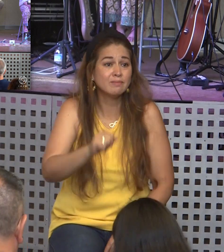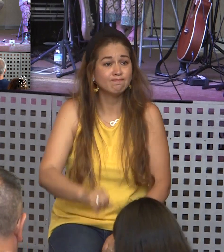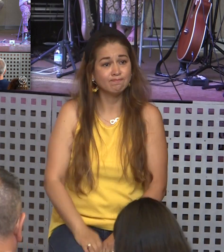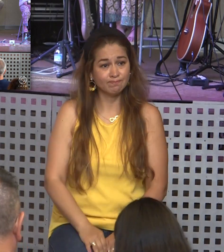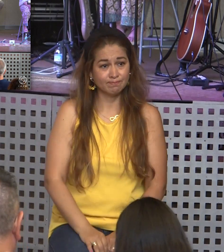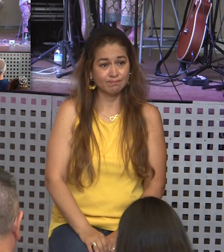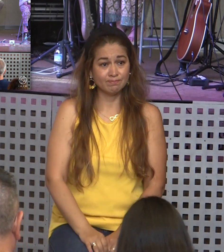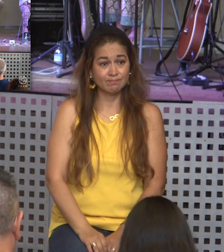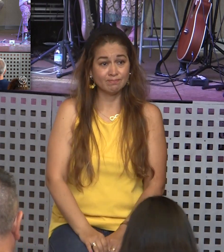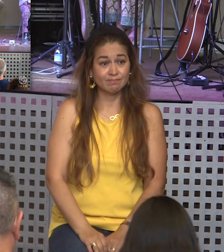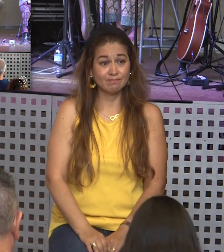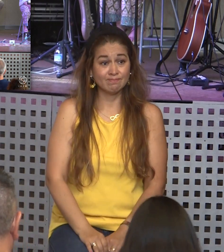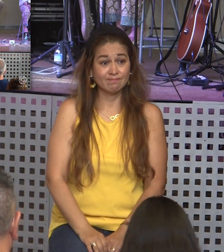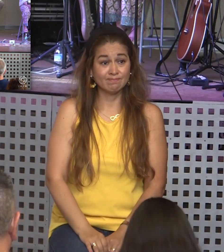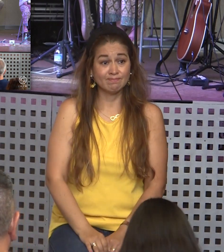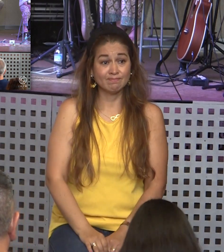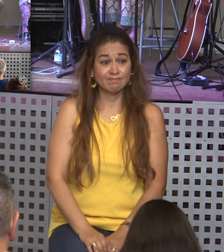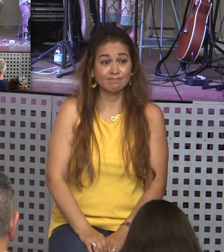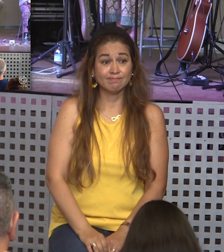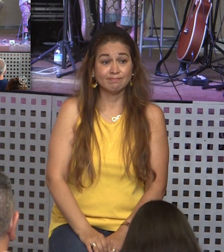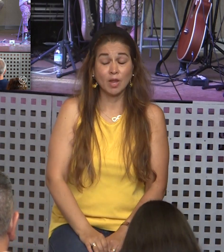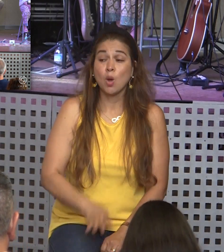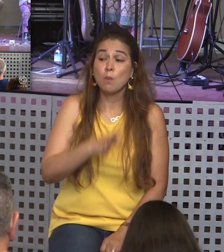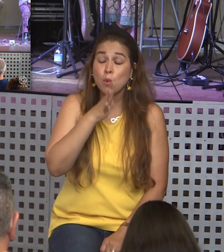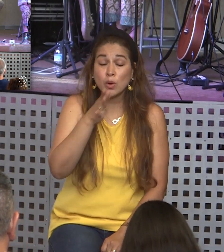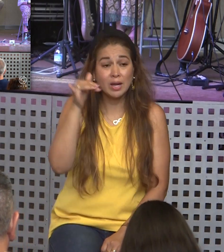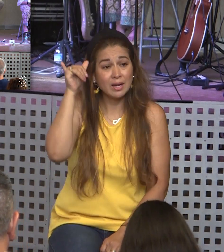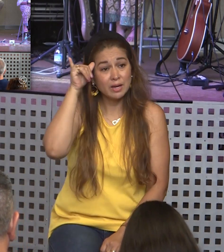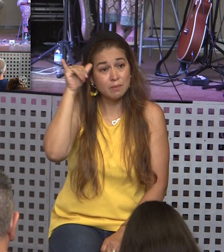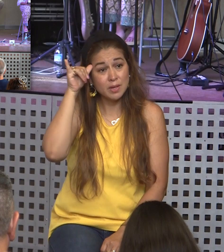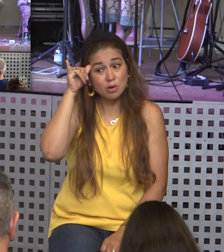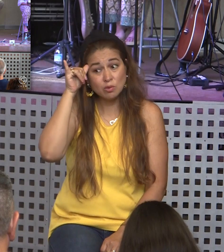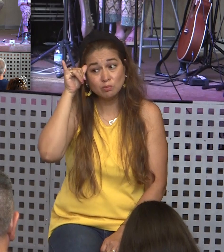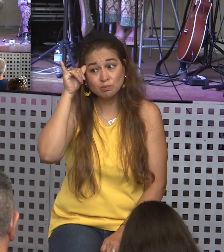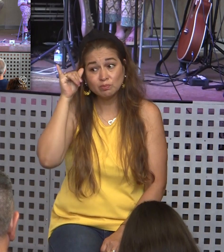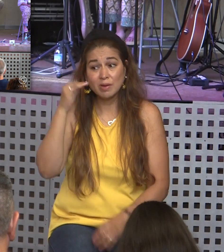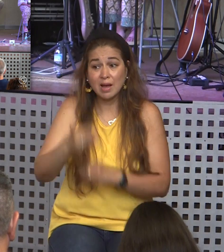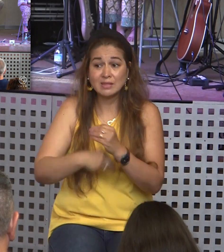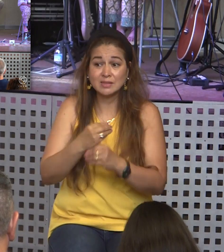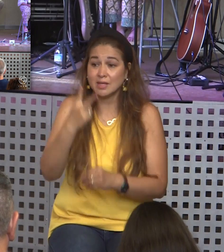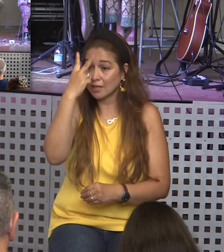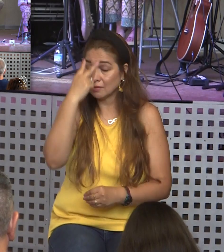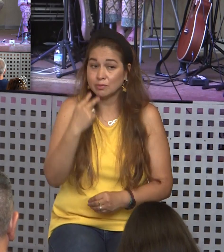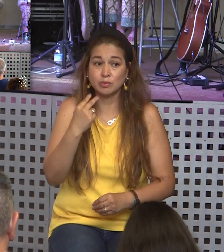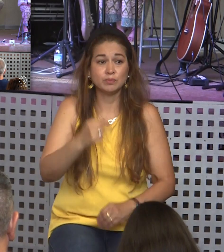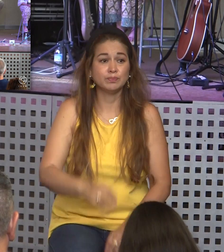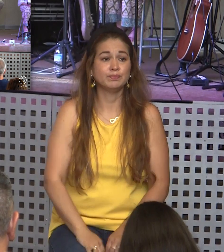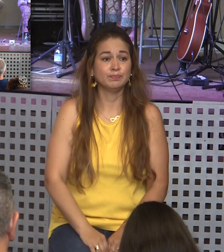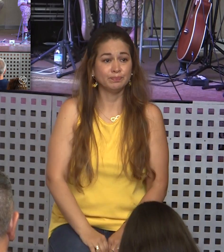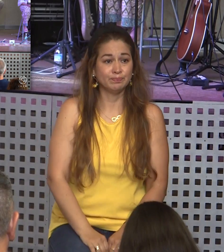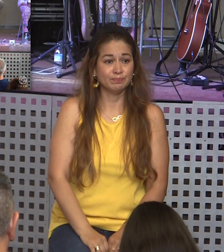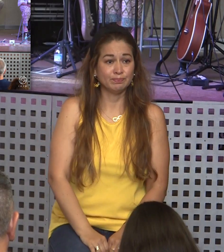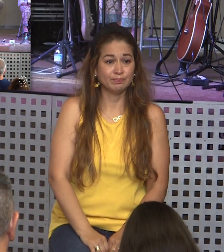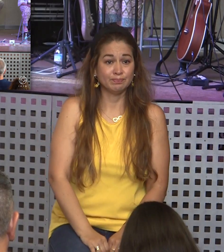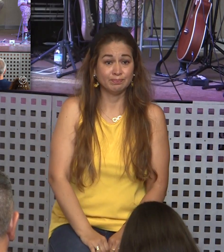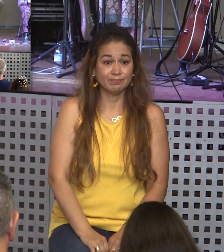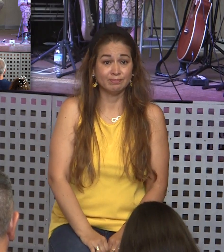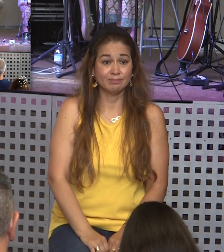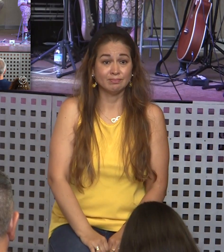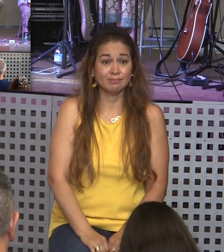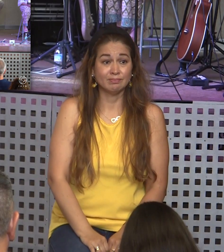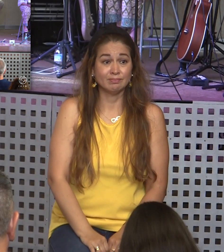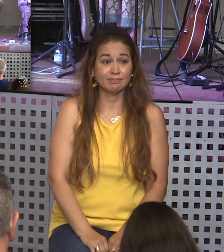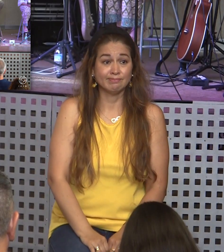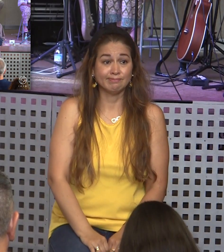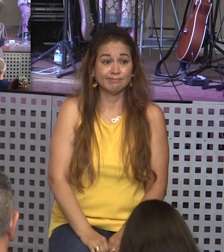el corazón y se conviertan y yo los sane. ¿Por qué ciega el enemigo? Porque no quiere